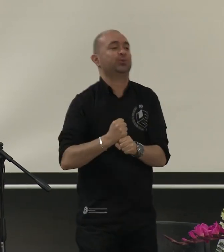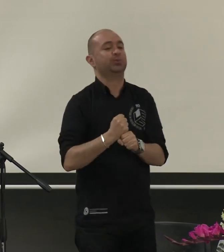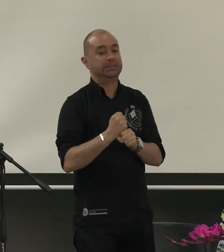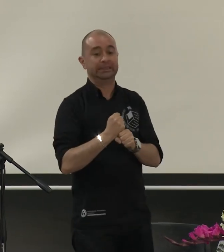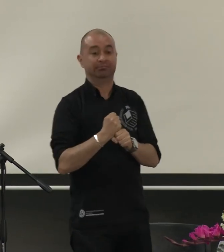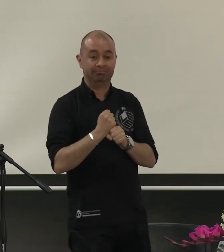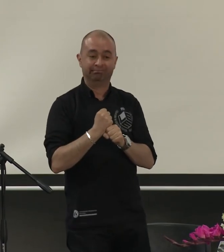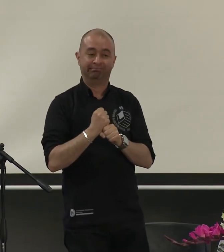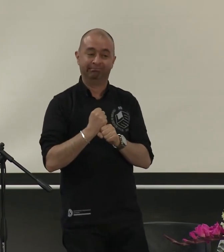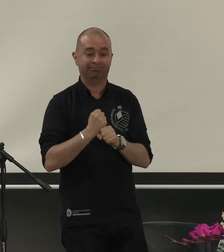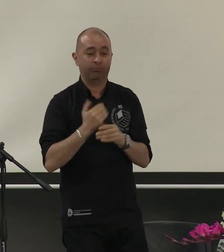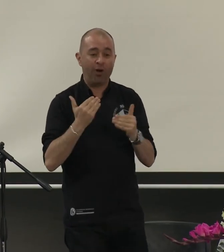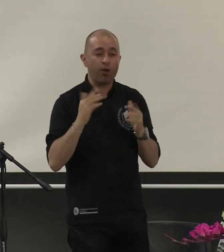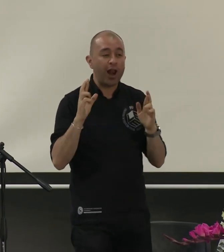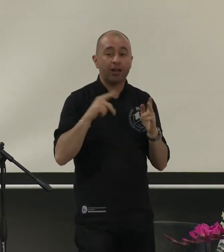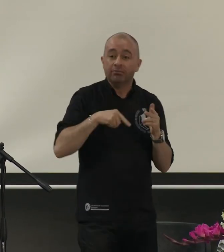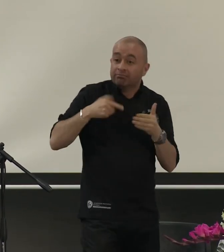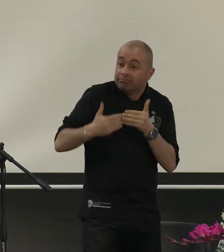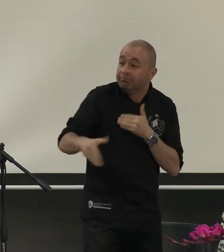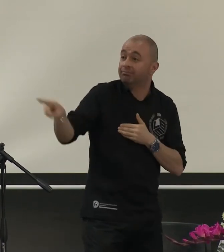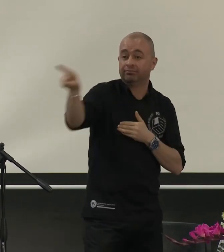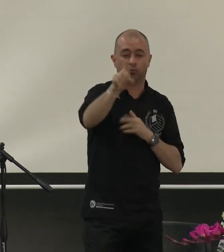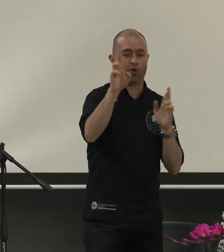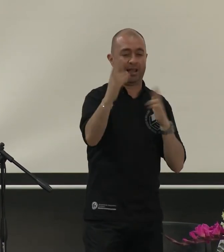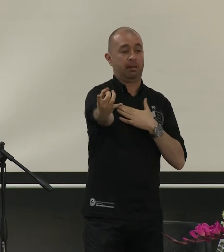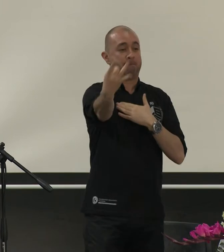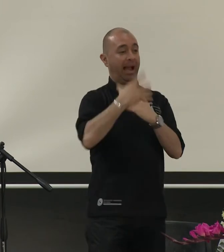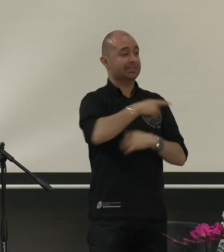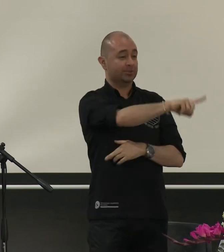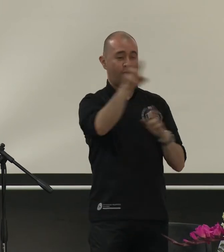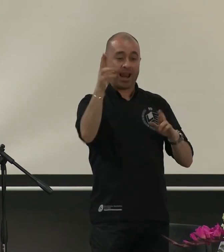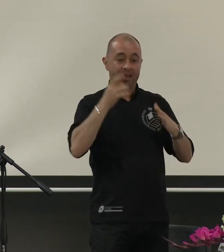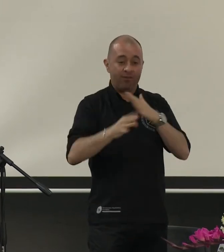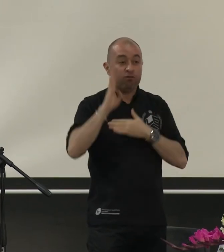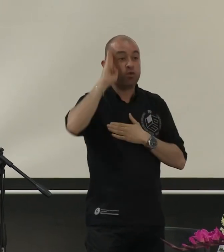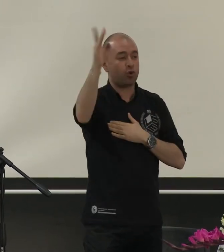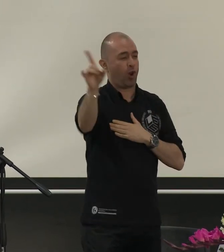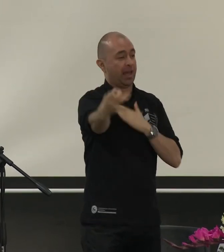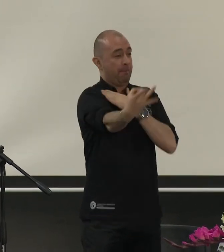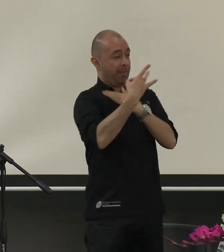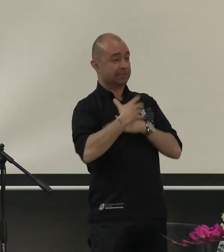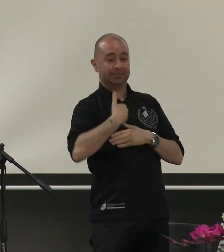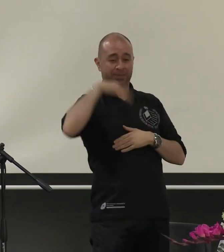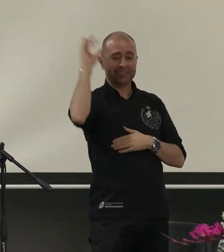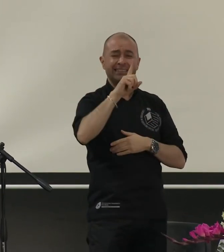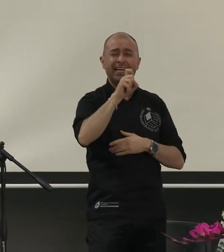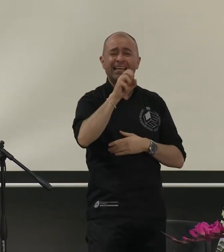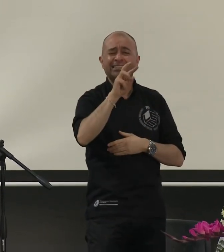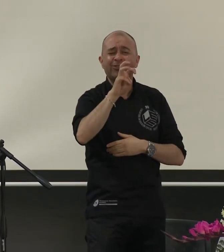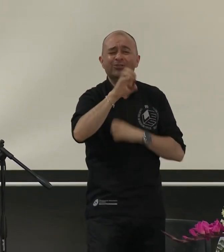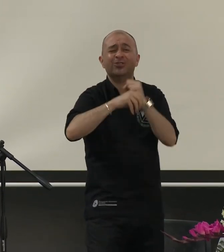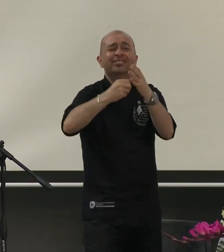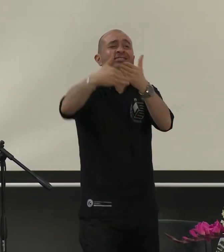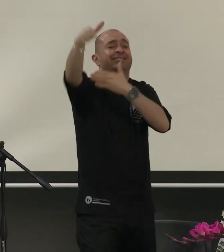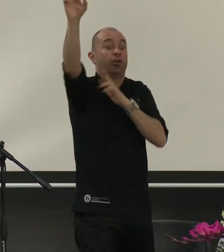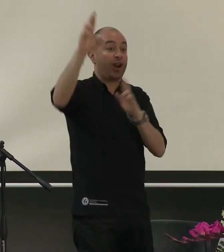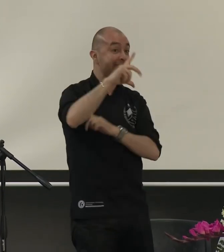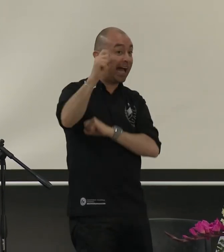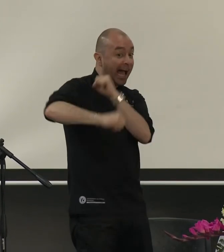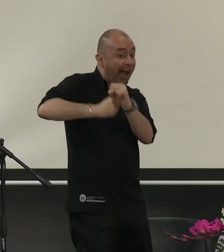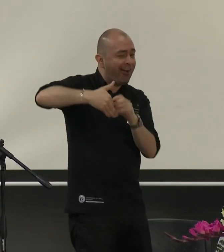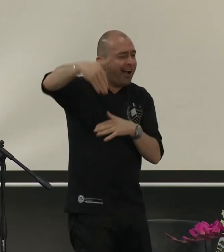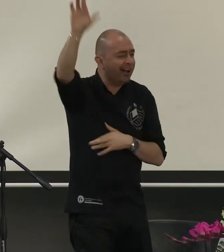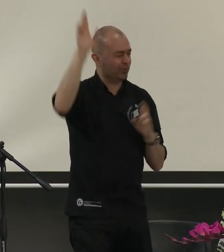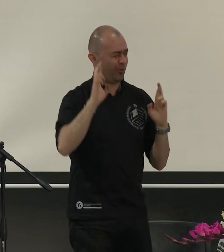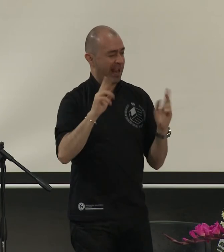espacios otros escenarios en estos 50 años ojalá los que hoy nos están escuchando sean mucho